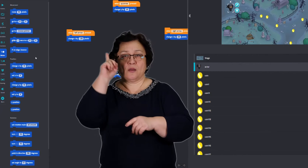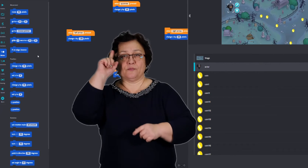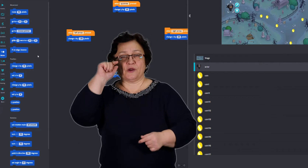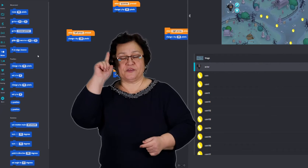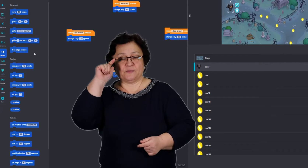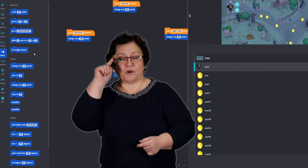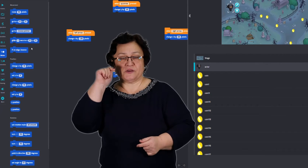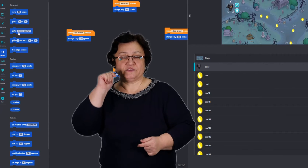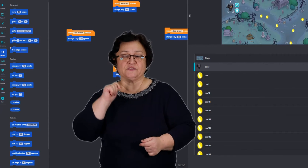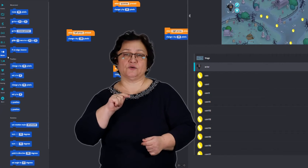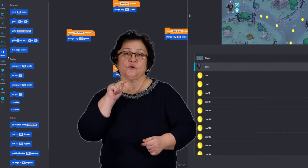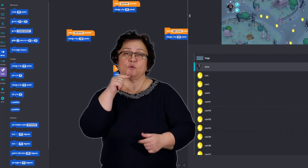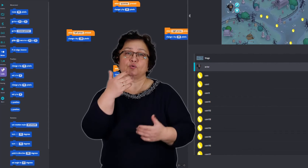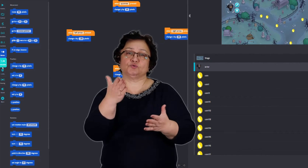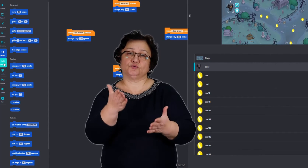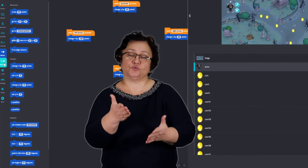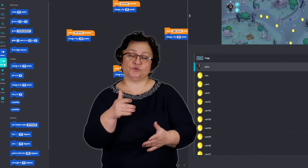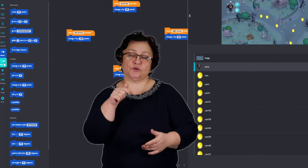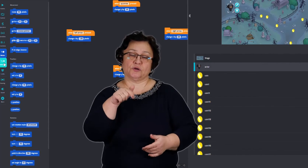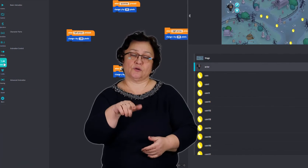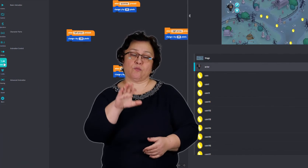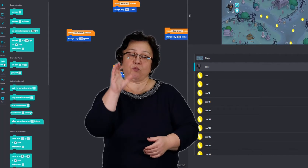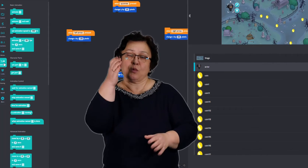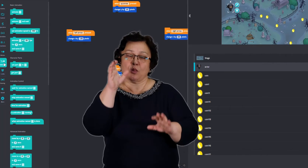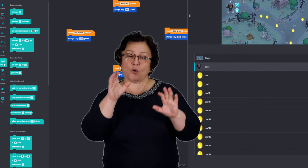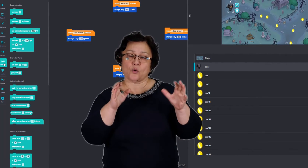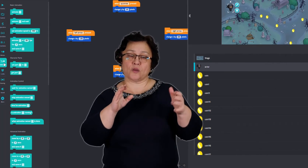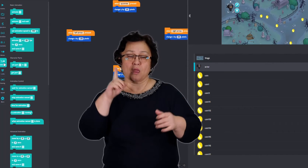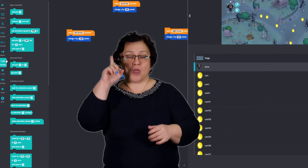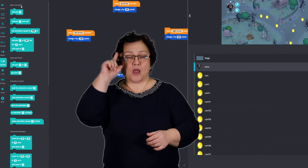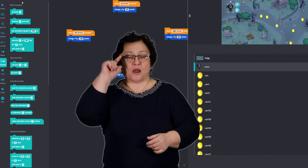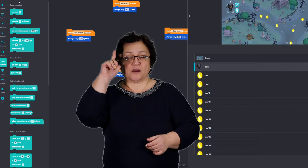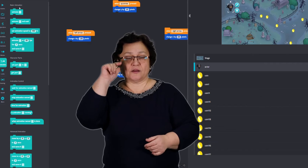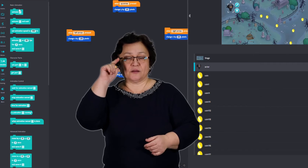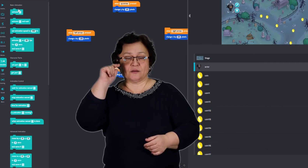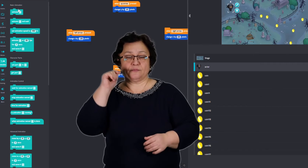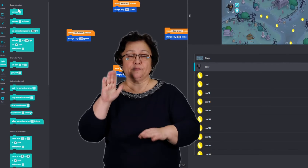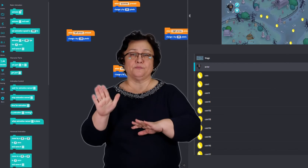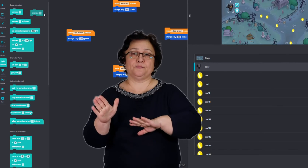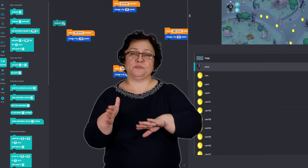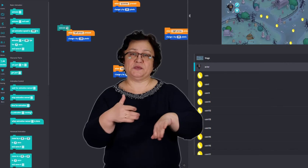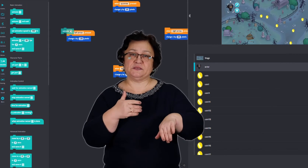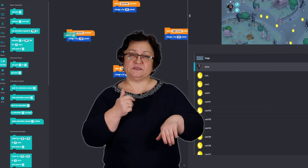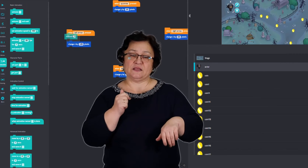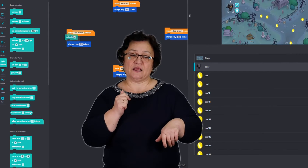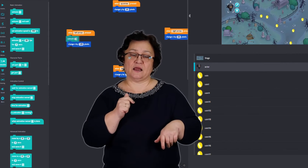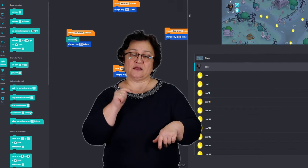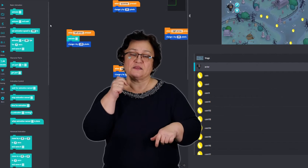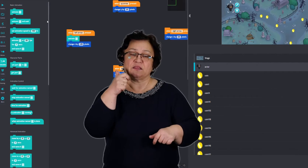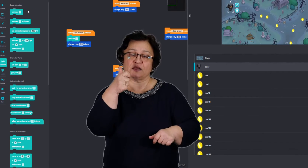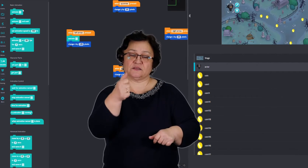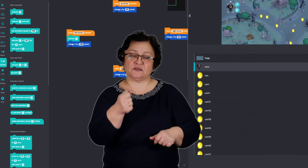додати анімацію. Ось тут, в блоках анімації, після